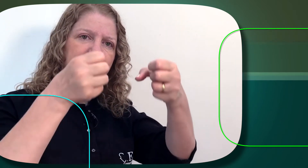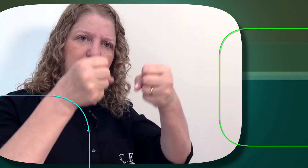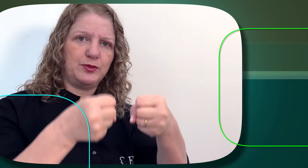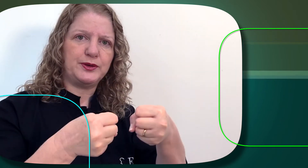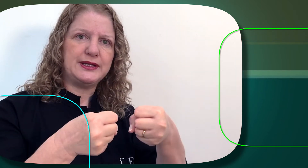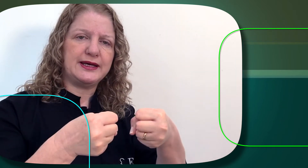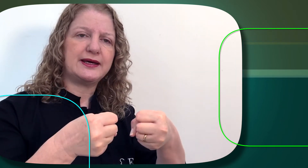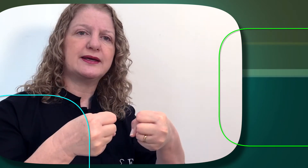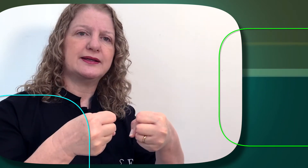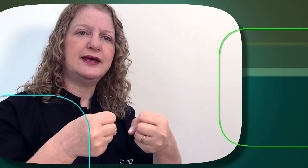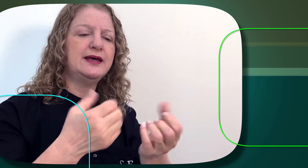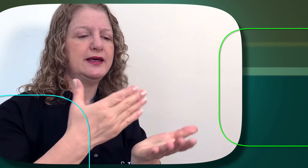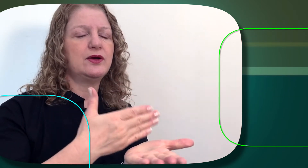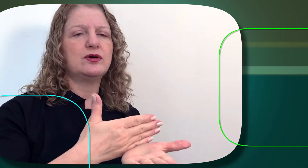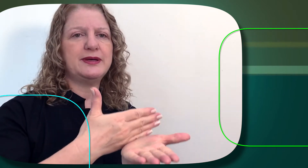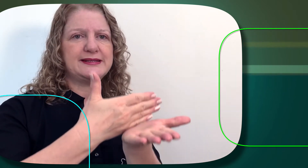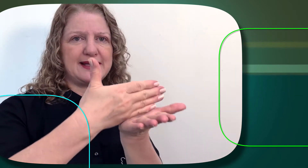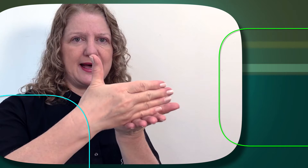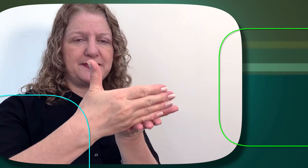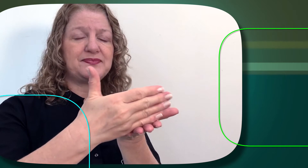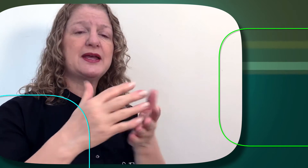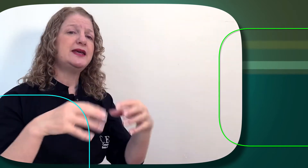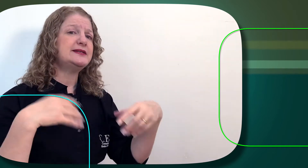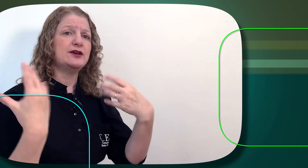verbo poder, e começar. E assim eu fui